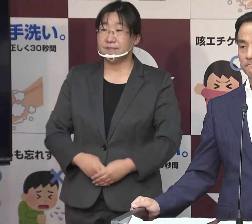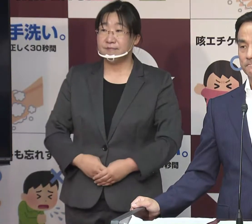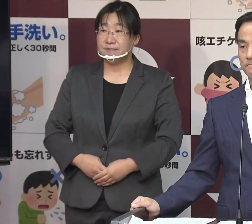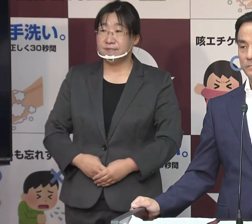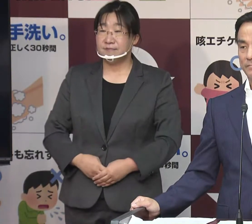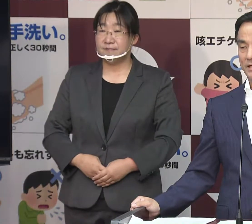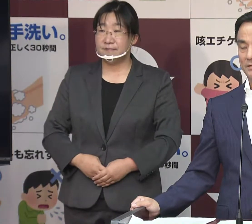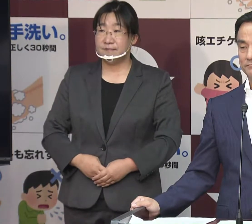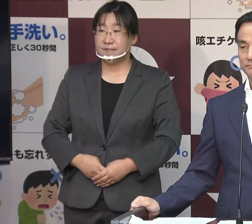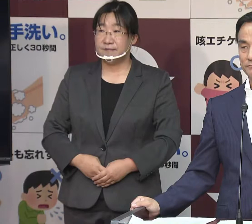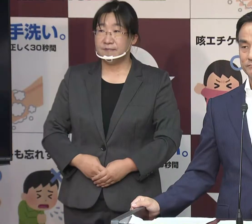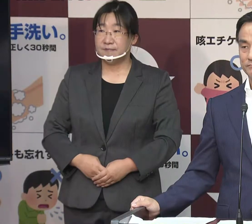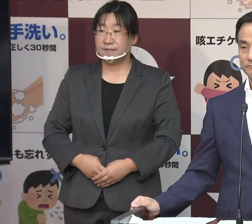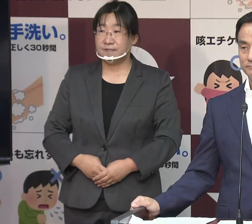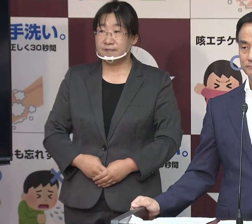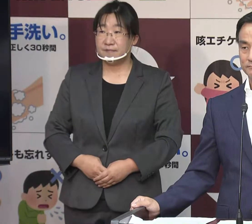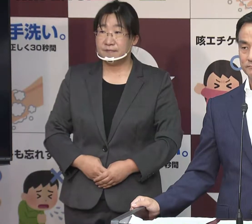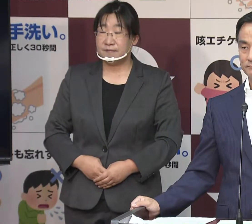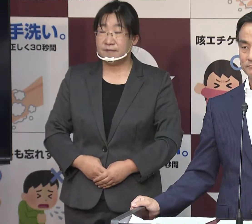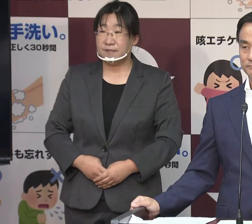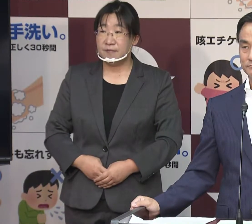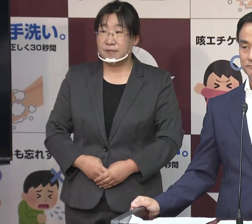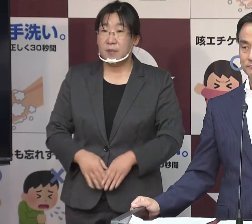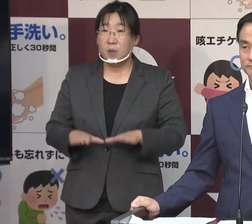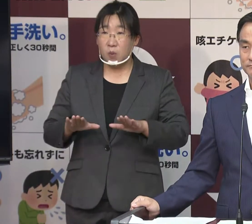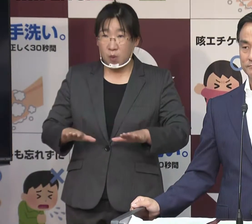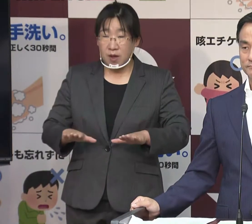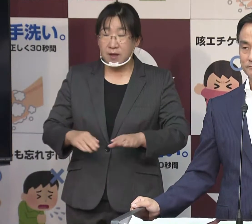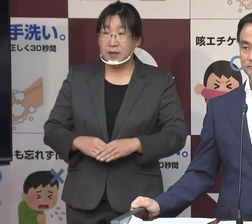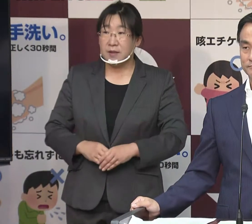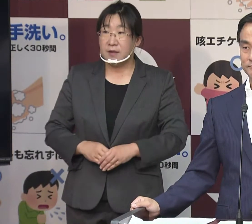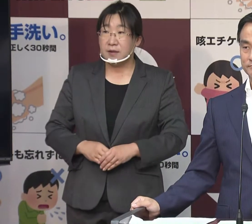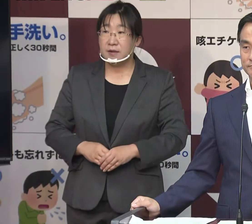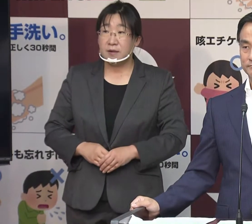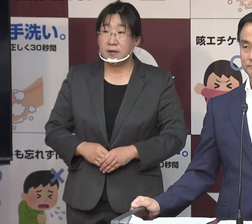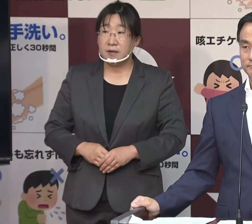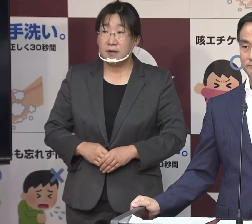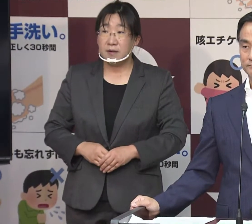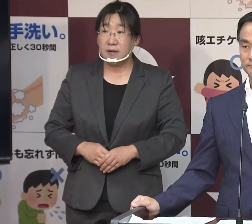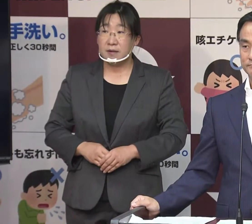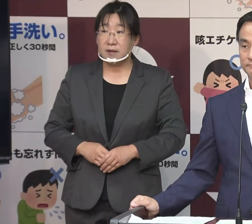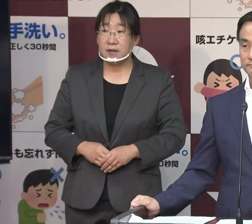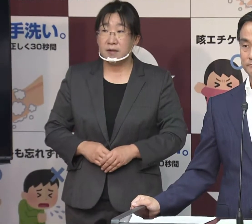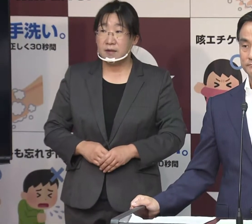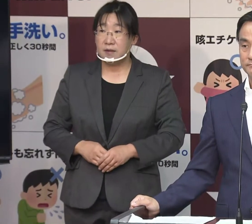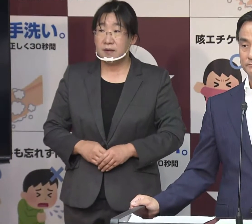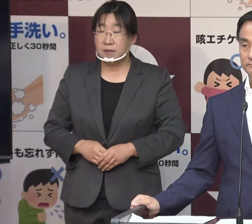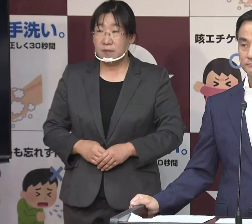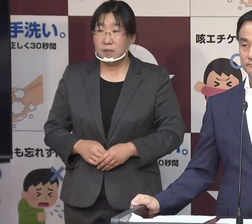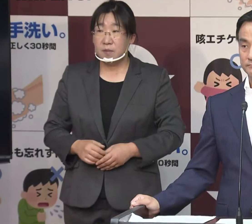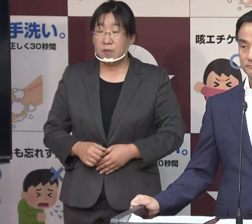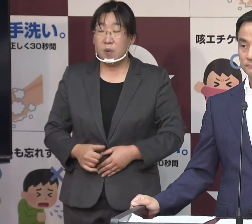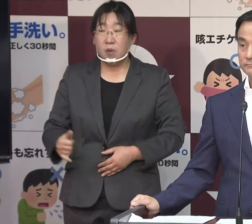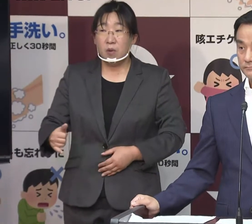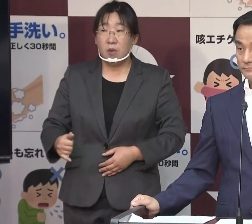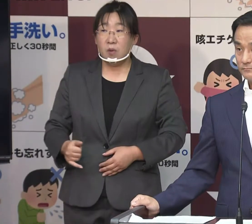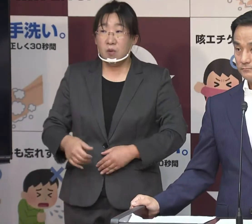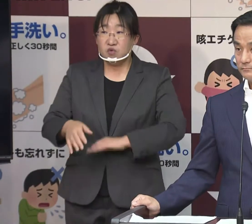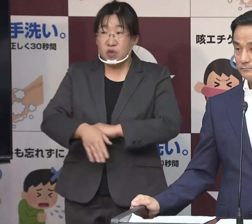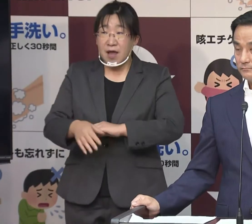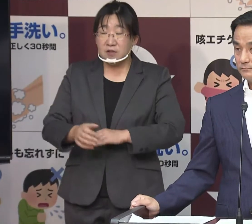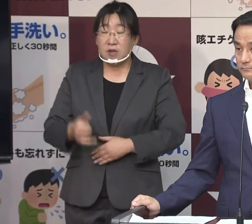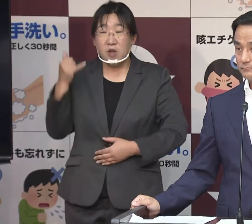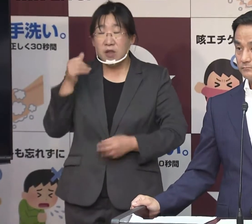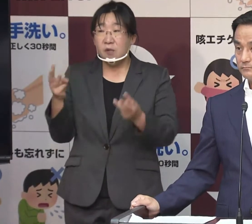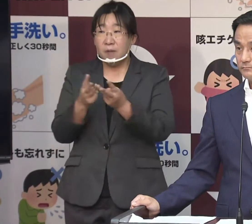ども、今回こうして問い合わせの電話番号を公開されてるんですけども、これ